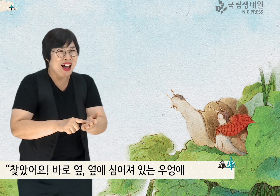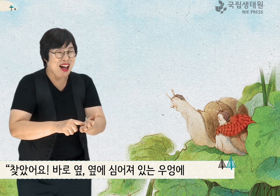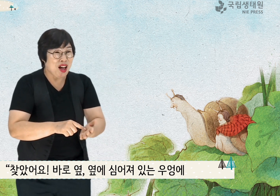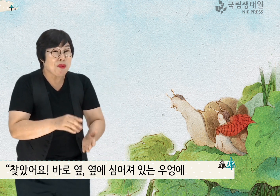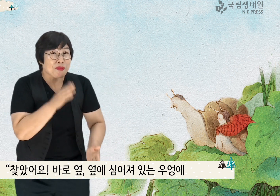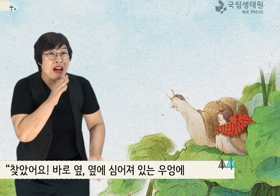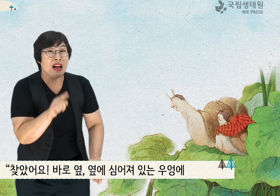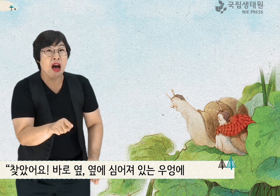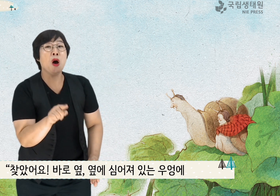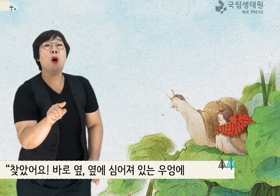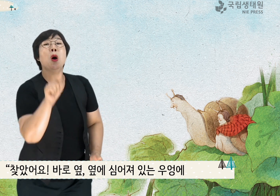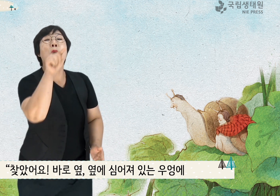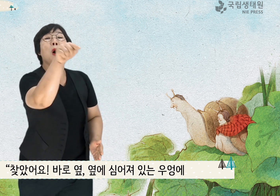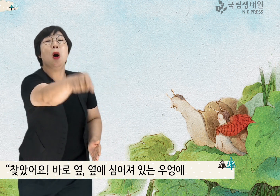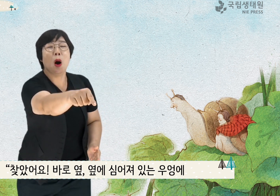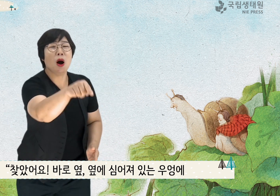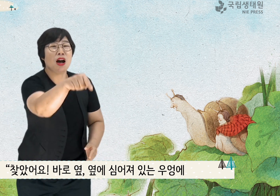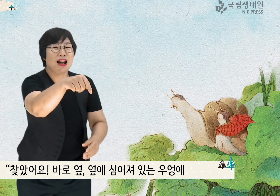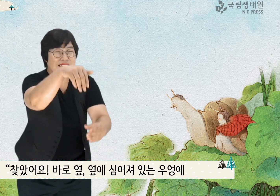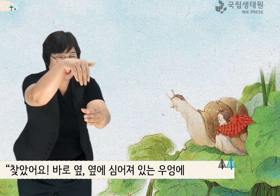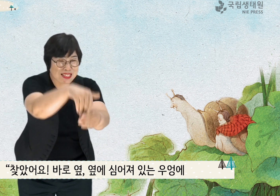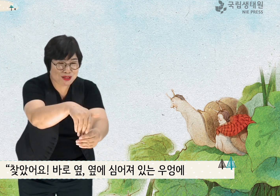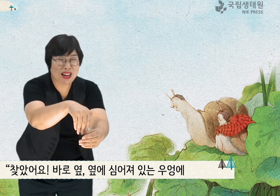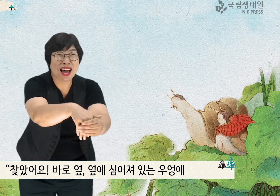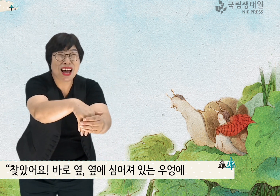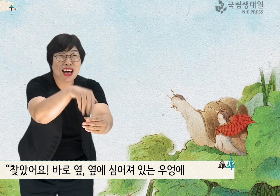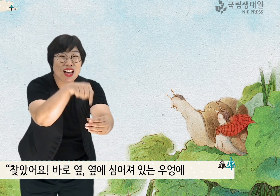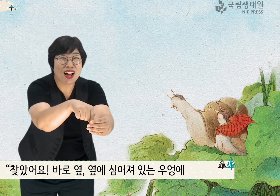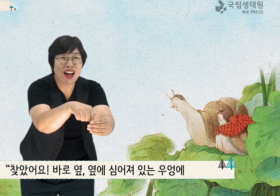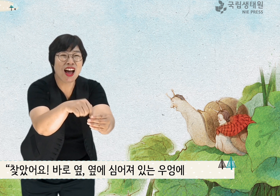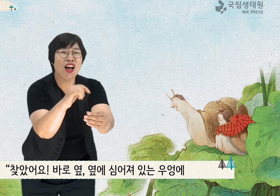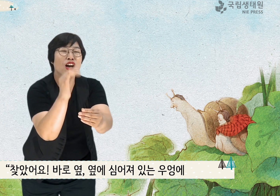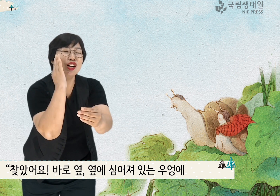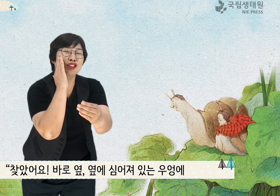찾았어요. 바로요. 옆에 심어져 있는 우엉에